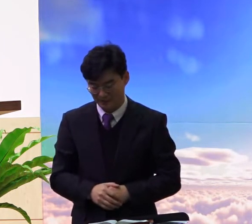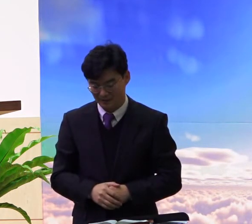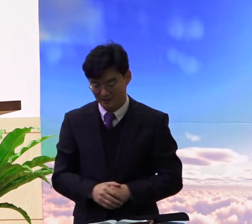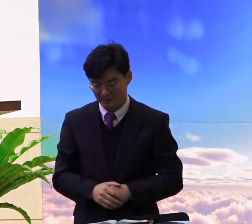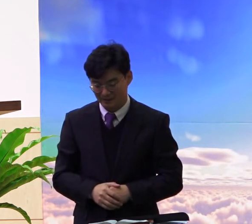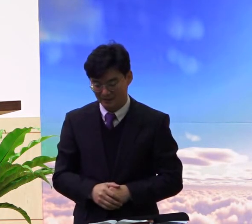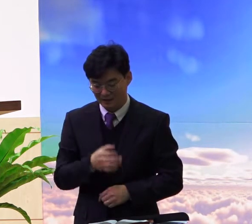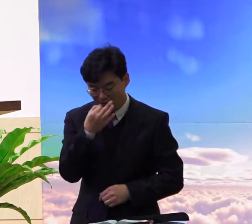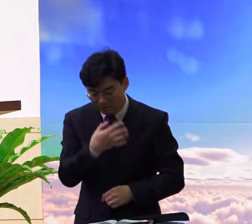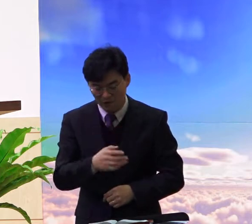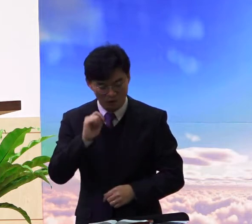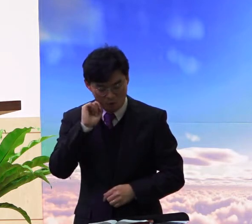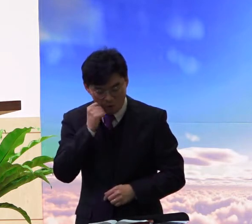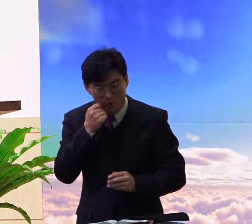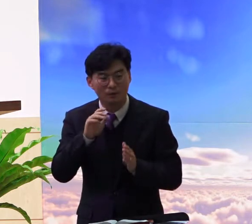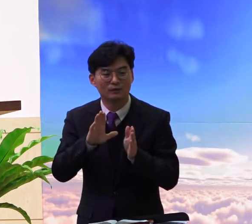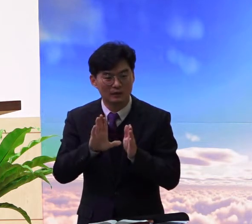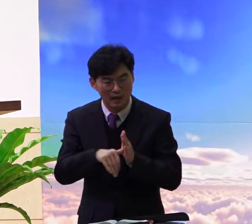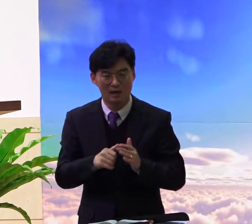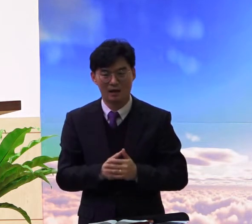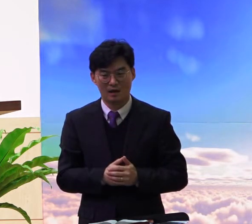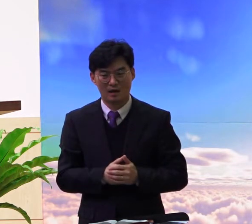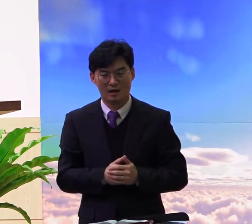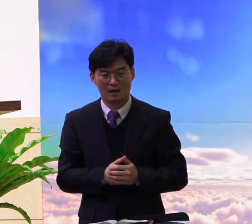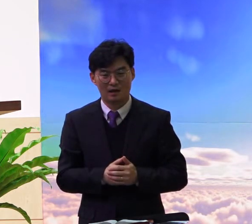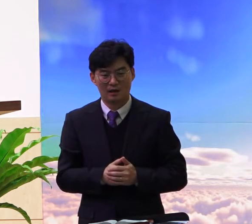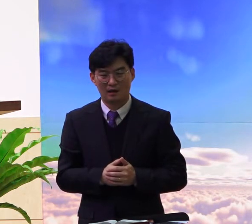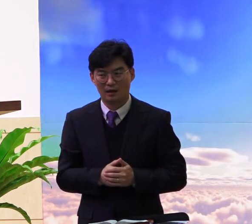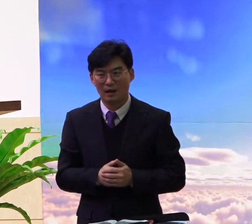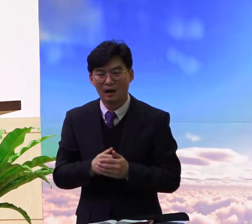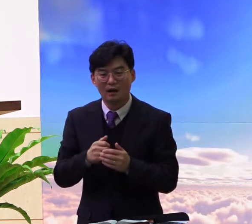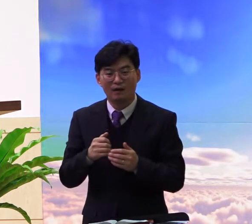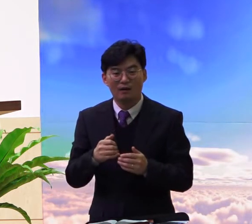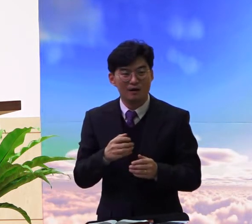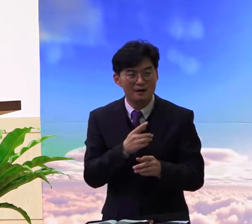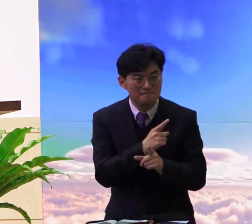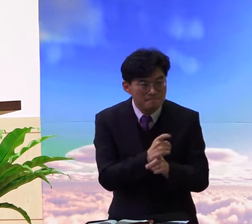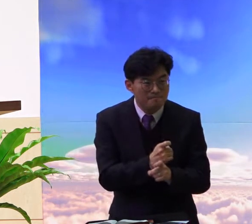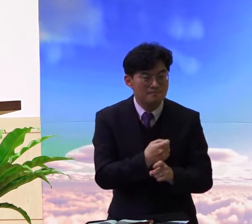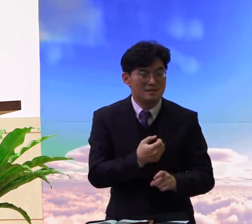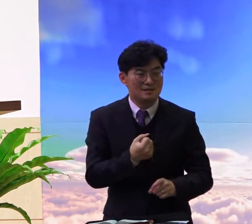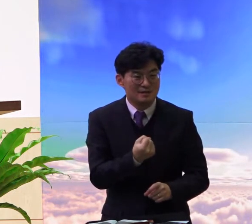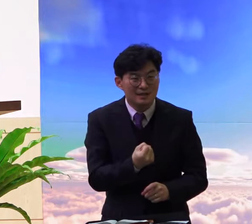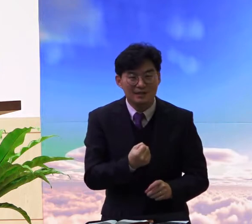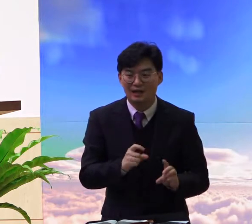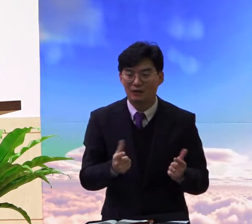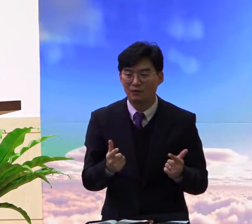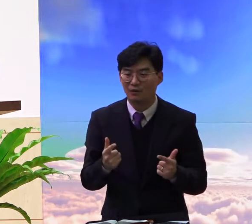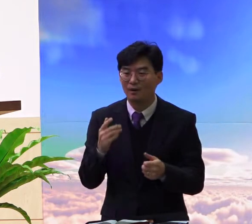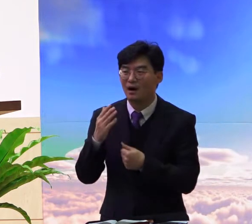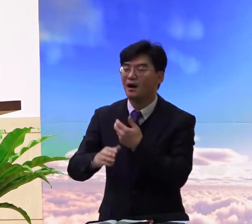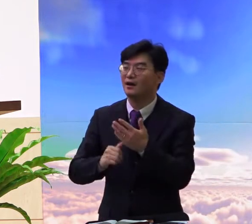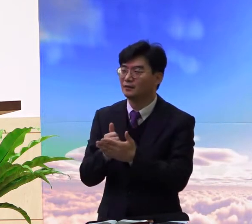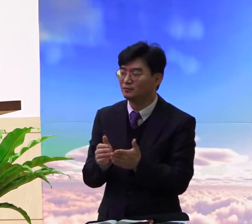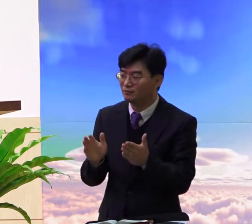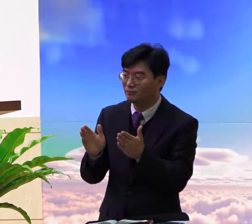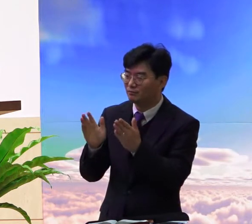위기 속에서도 구원을 경험하지 않았습니까? 하나님께서 다윗을 다시 구원하여